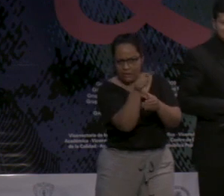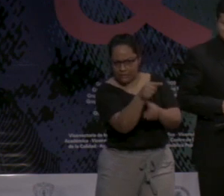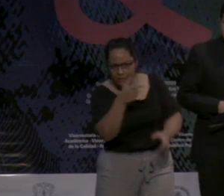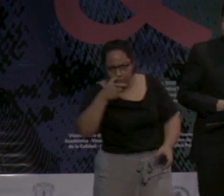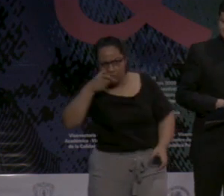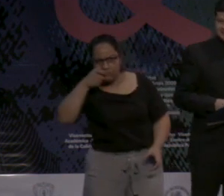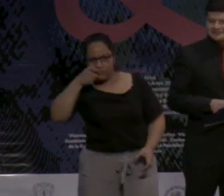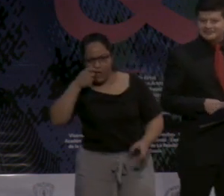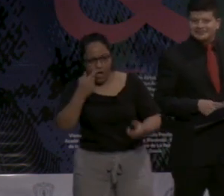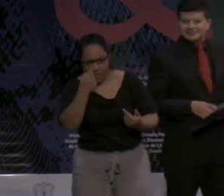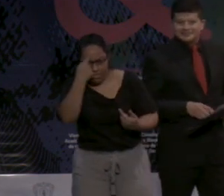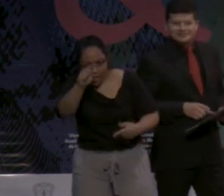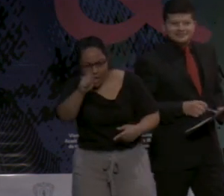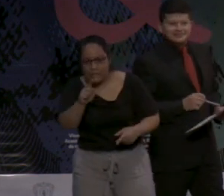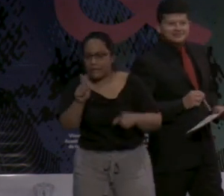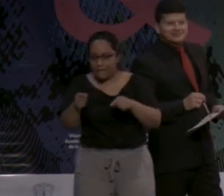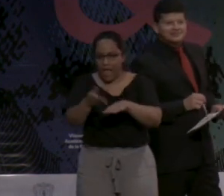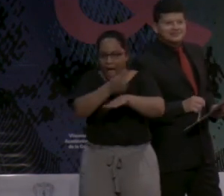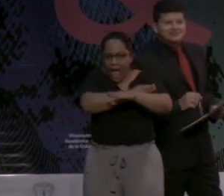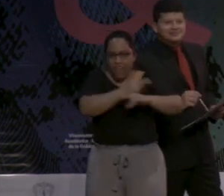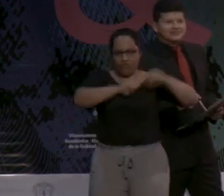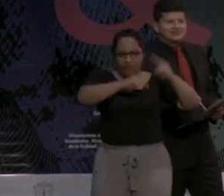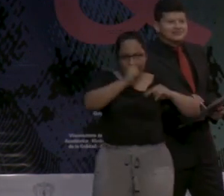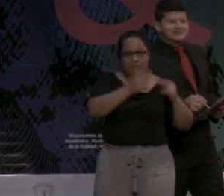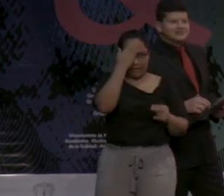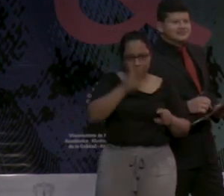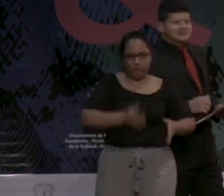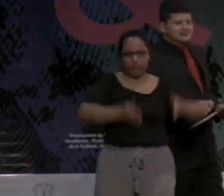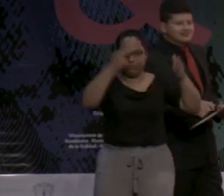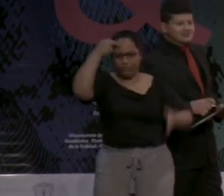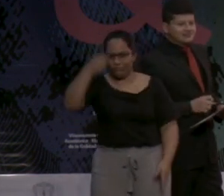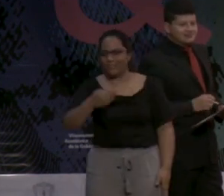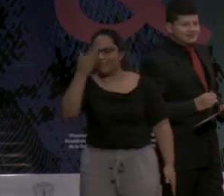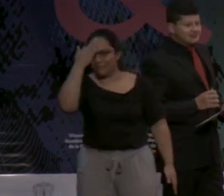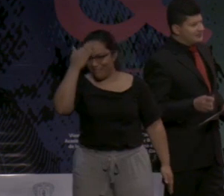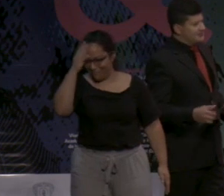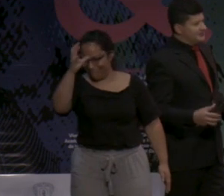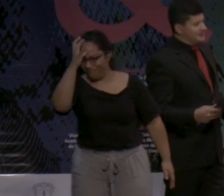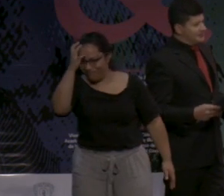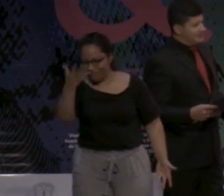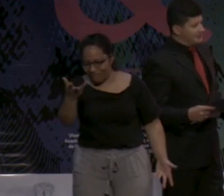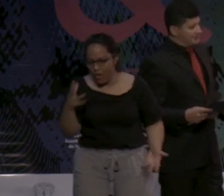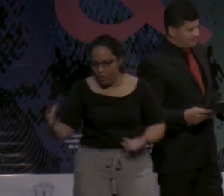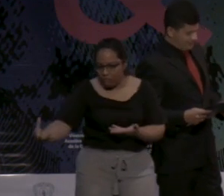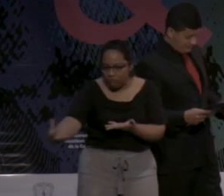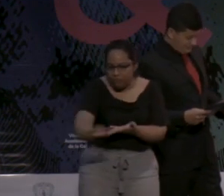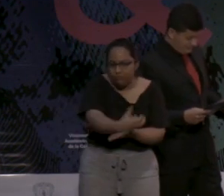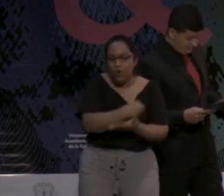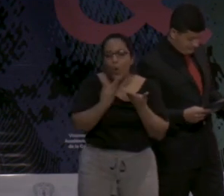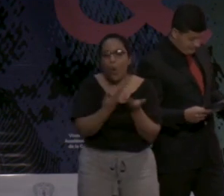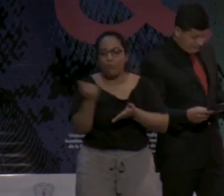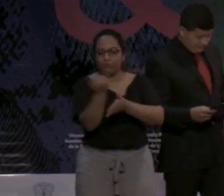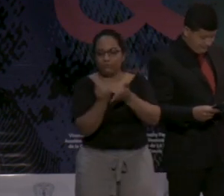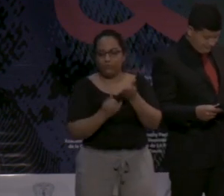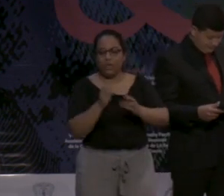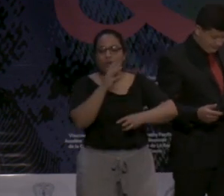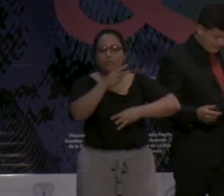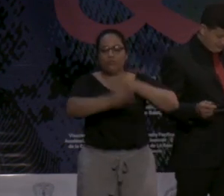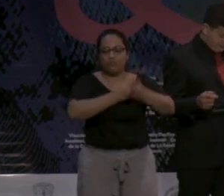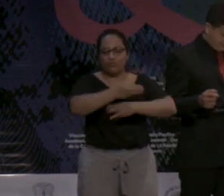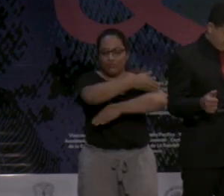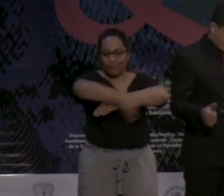mayoría de ellos están ahí hace más tiempo que cualquier rector y cualquier profesor. y saben mucho más de lo que pasa ahí. Desde que allá a ese